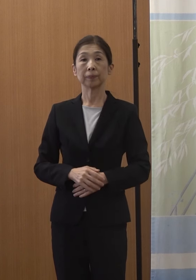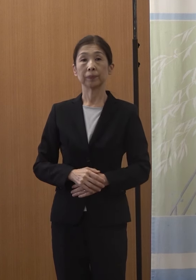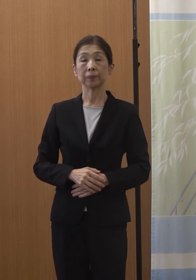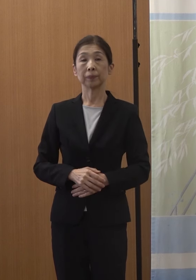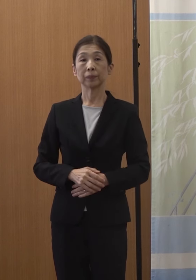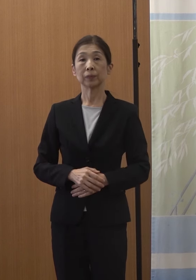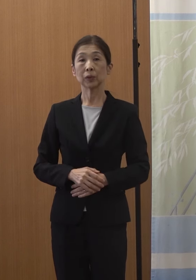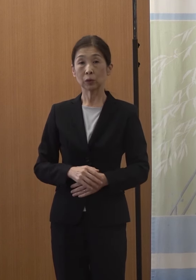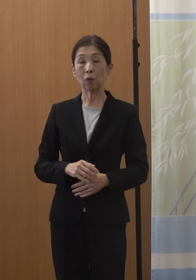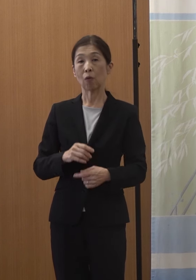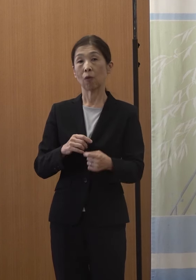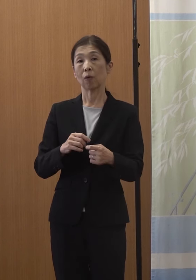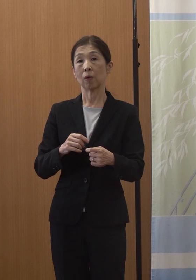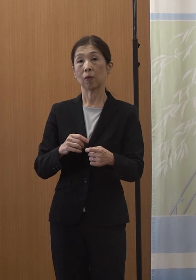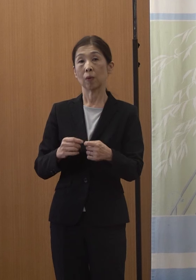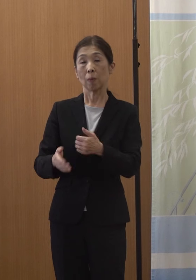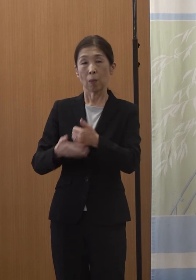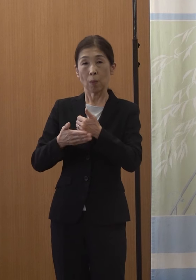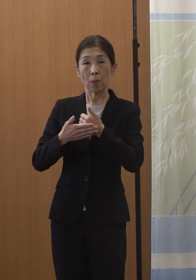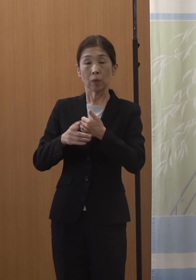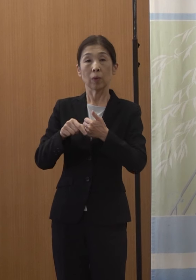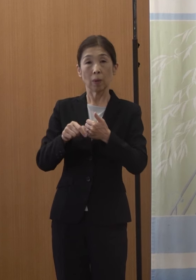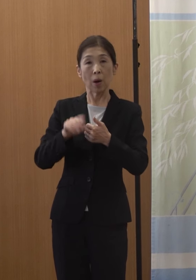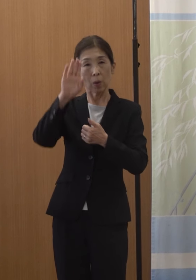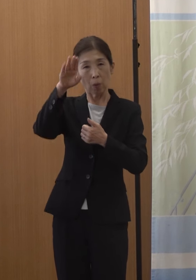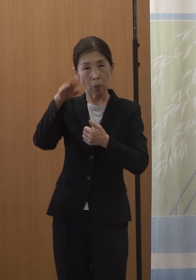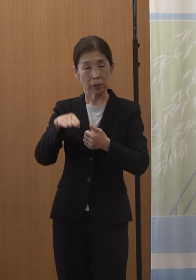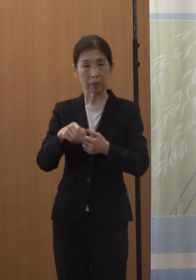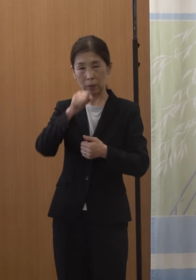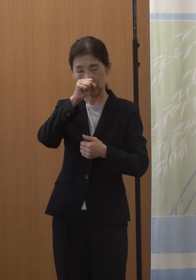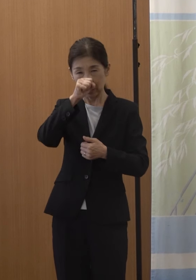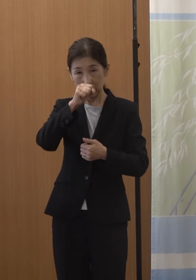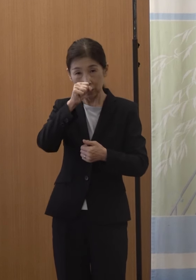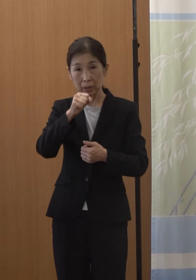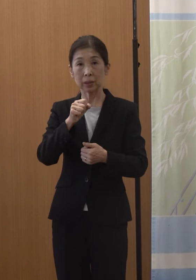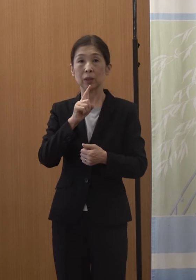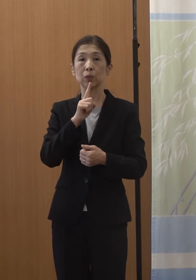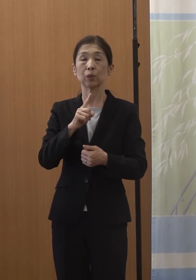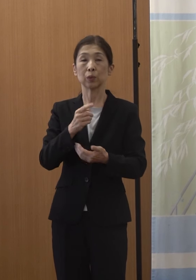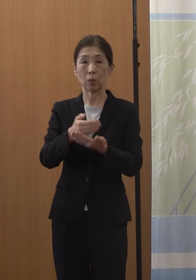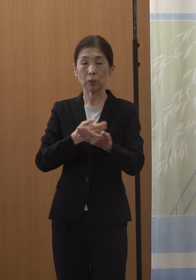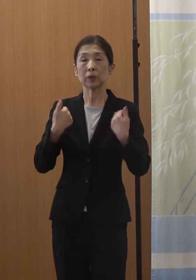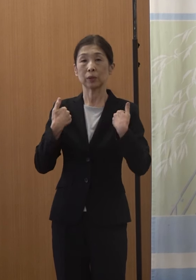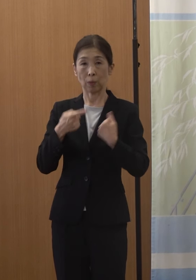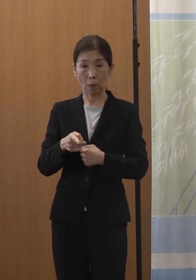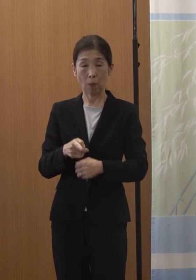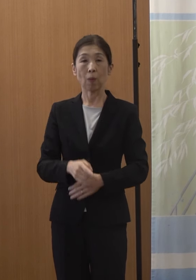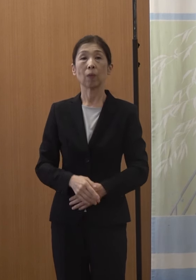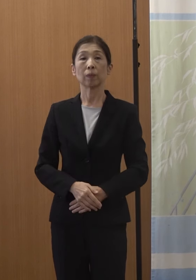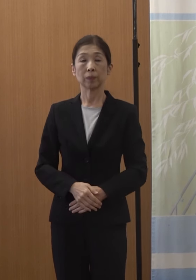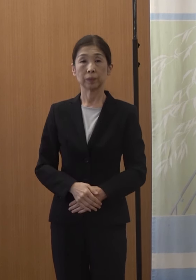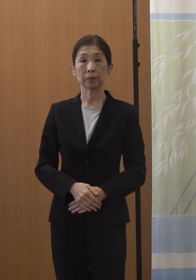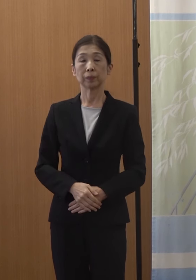その功績というのは後世になって評価されるべきものであろうというふうに考えております。